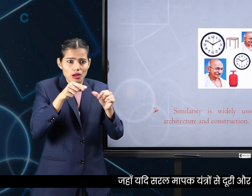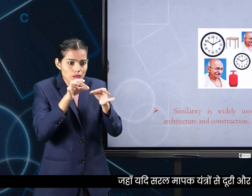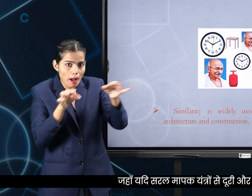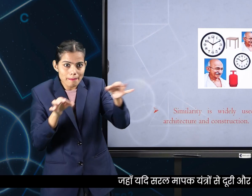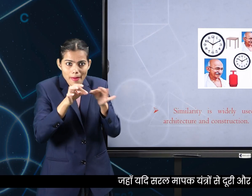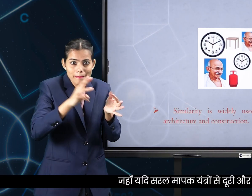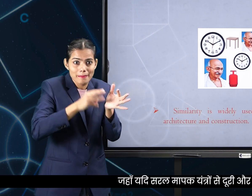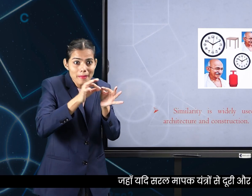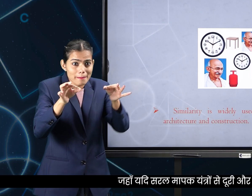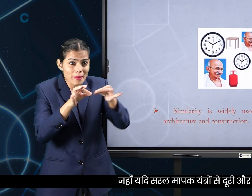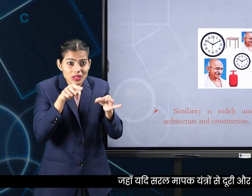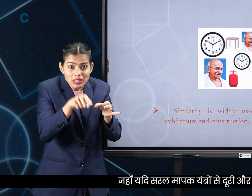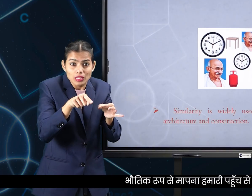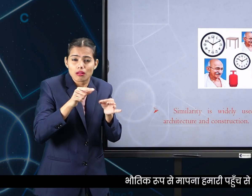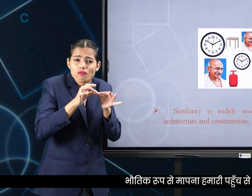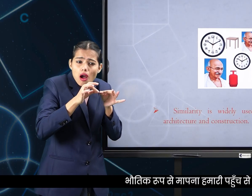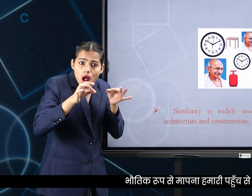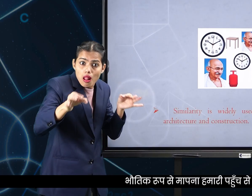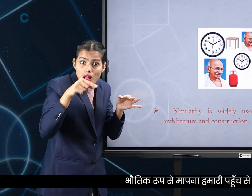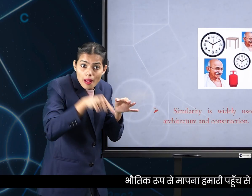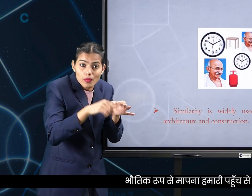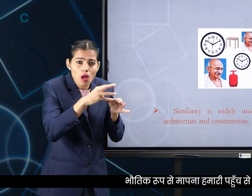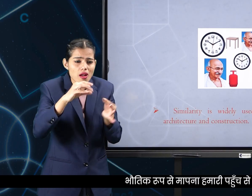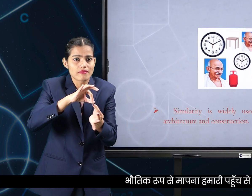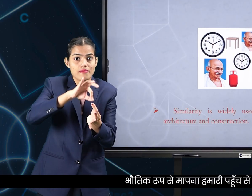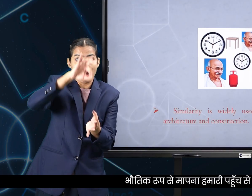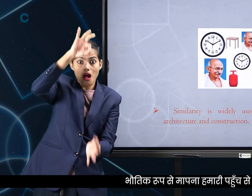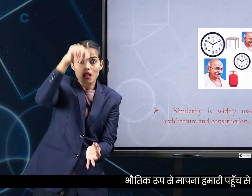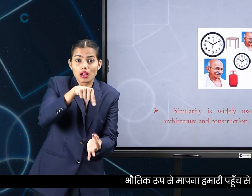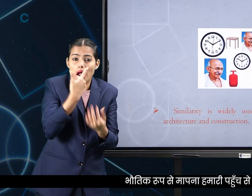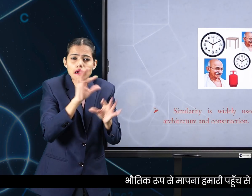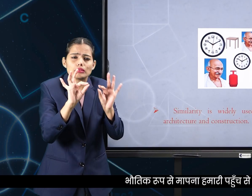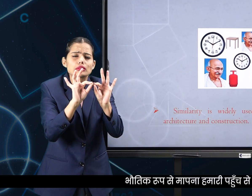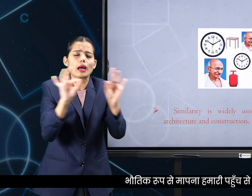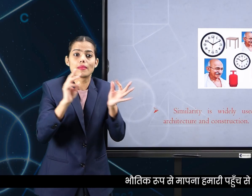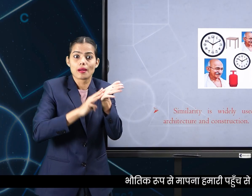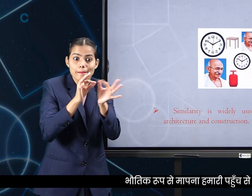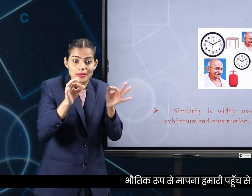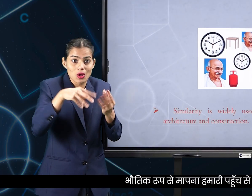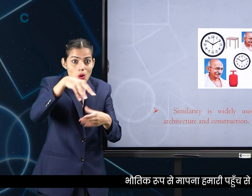और ऊंचाई को भौतिक रूप से मापना हमारी पहुंच से बाहर